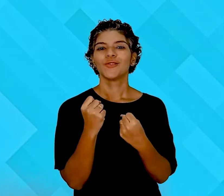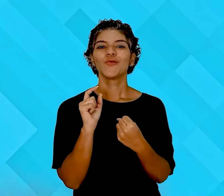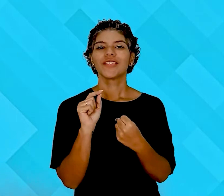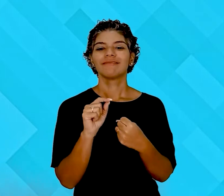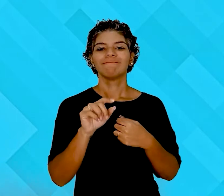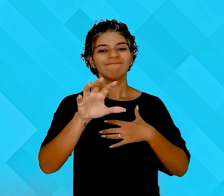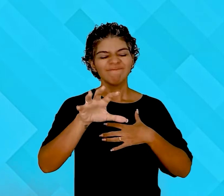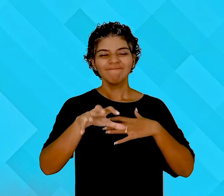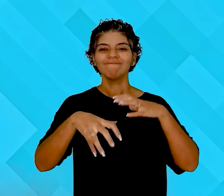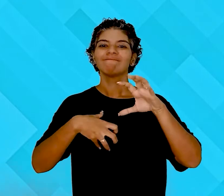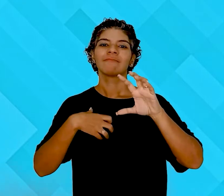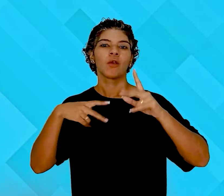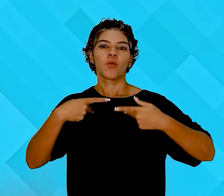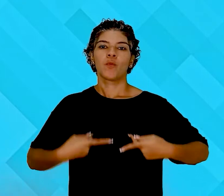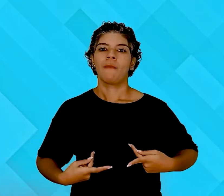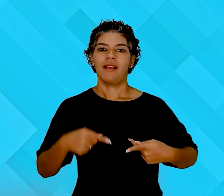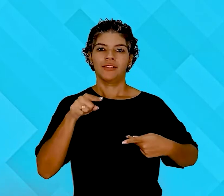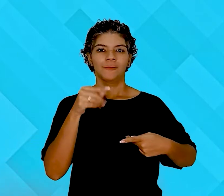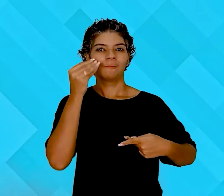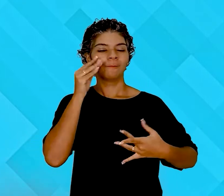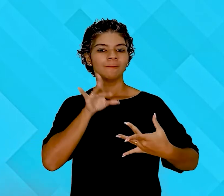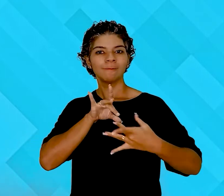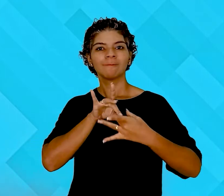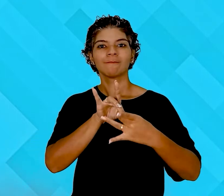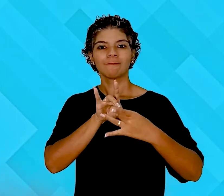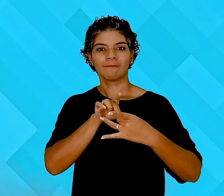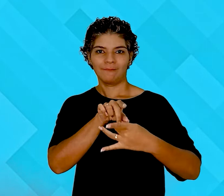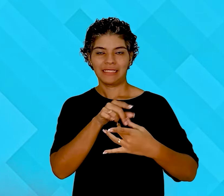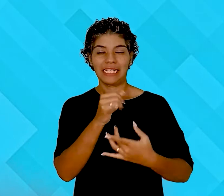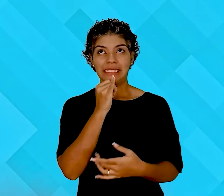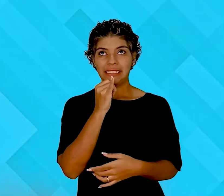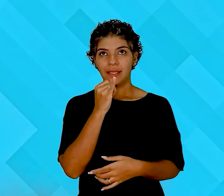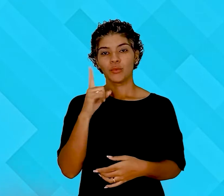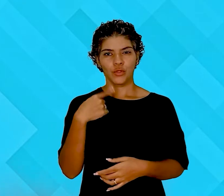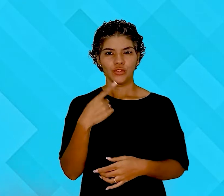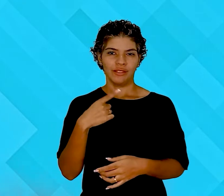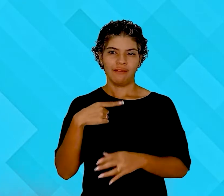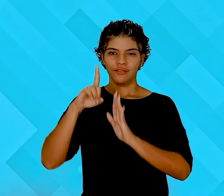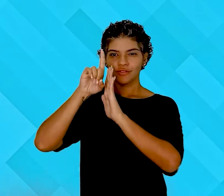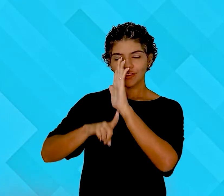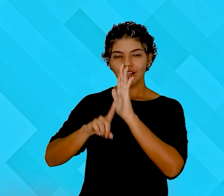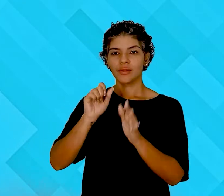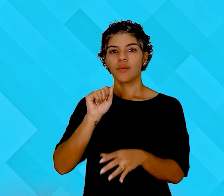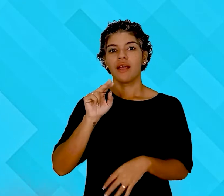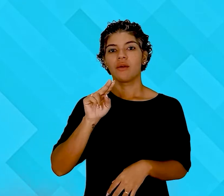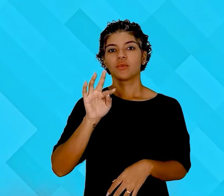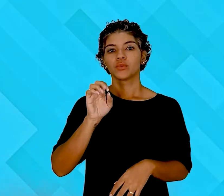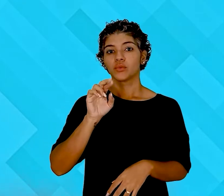O direito autoral, por exemplo, quando a gente vai olhar a lei de direito autoral, ele fala, a lei de direito autoral reza que ela defende as obras